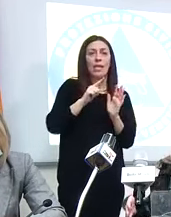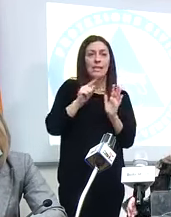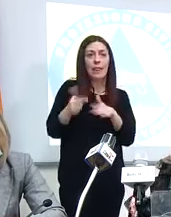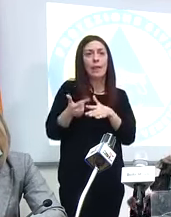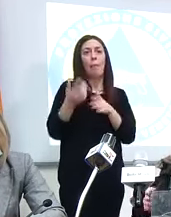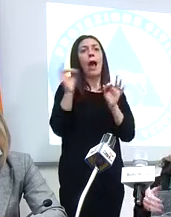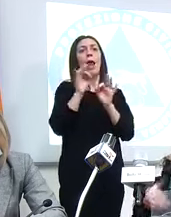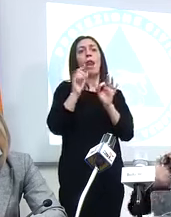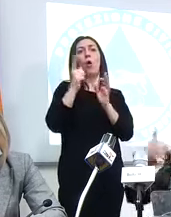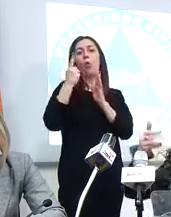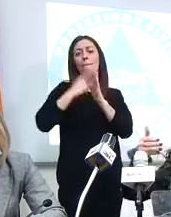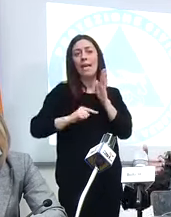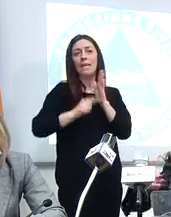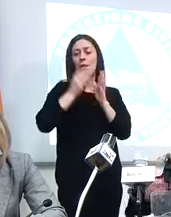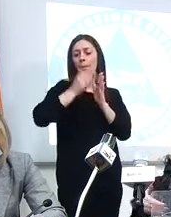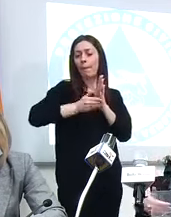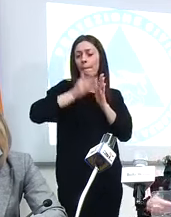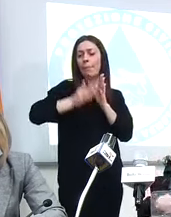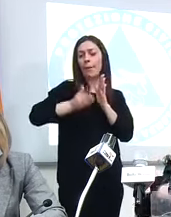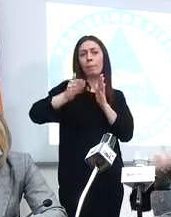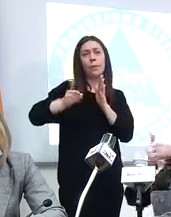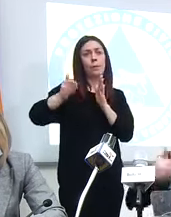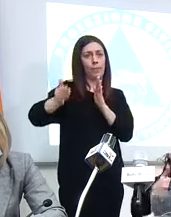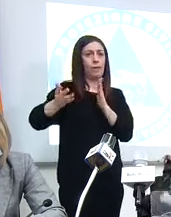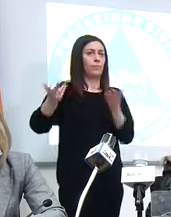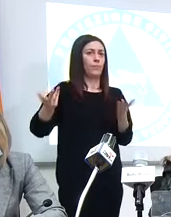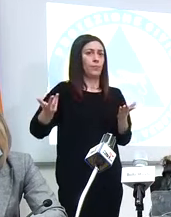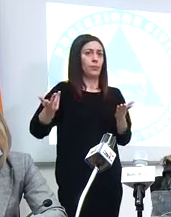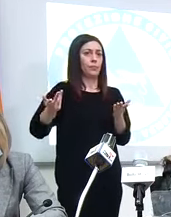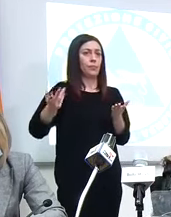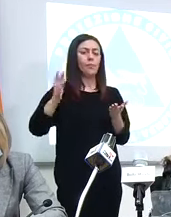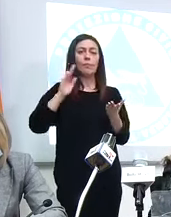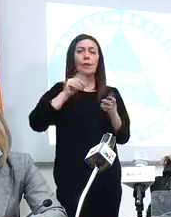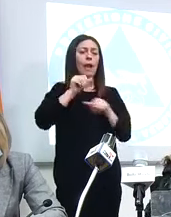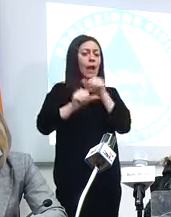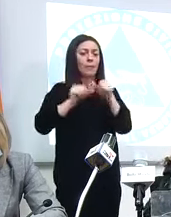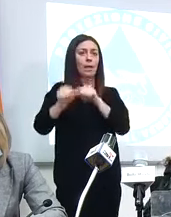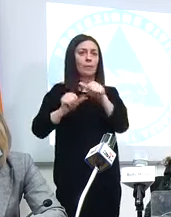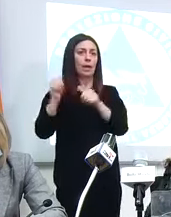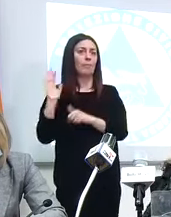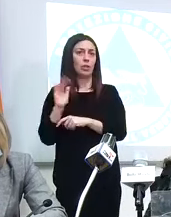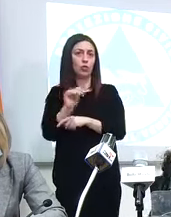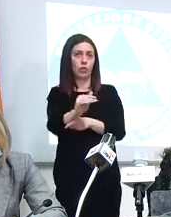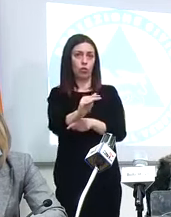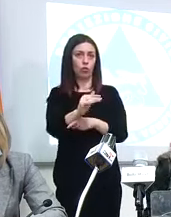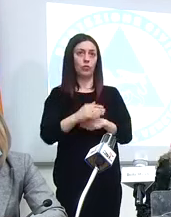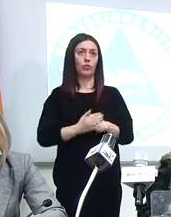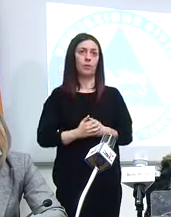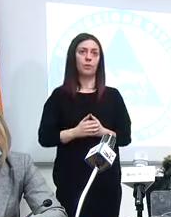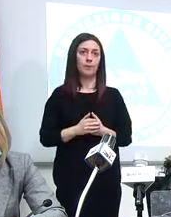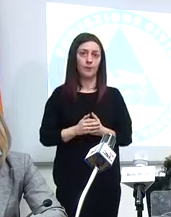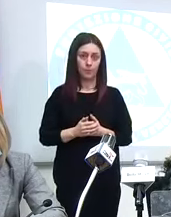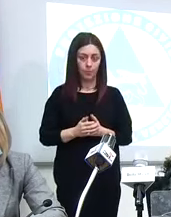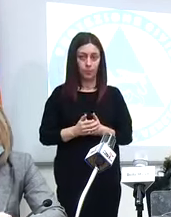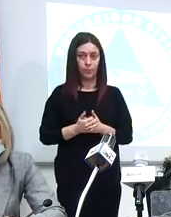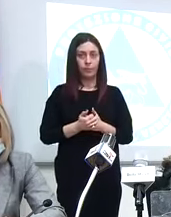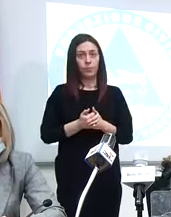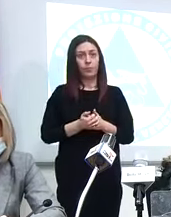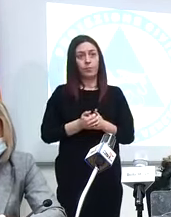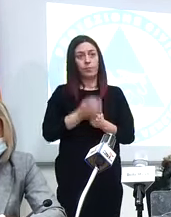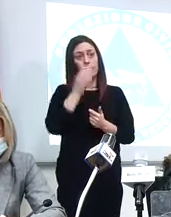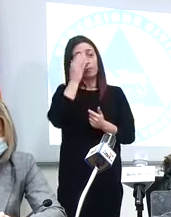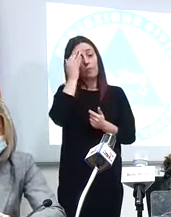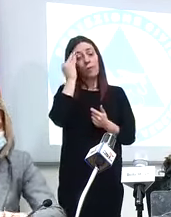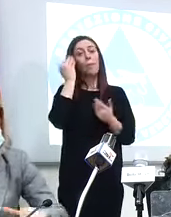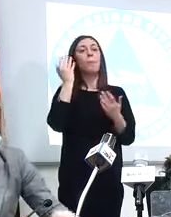un'incidenza mensile, va poi catalogata con e confrontata con analoghe incidenze nello stesso periodo. Però